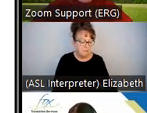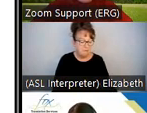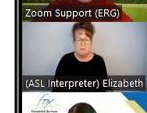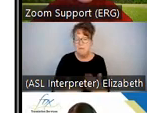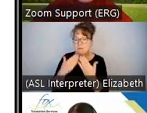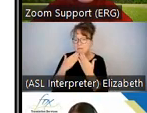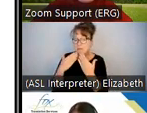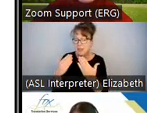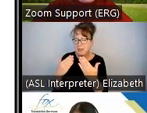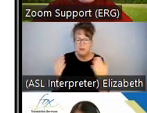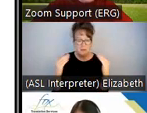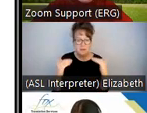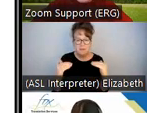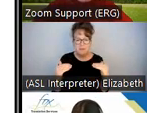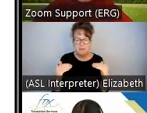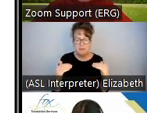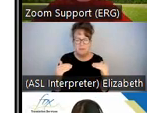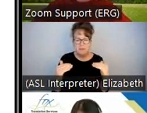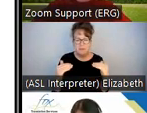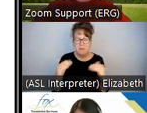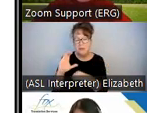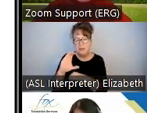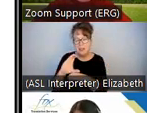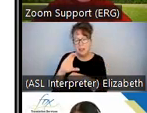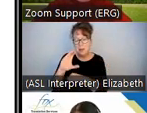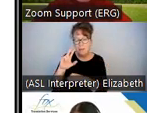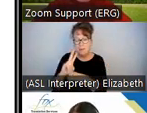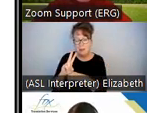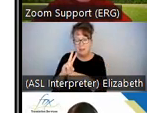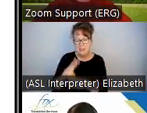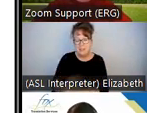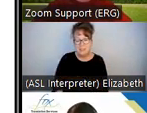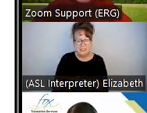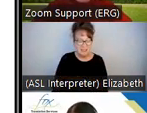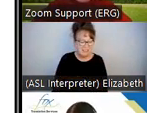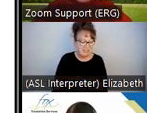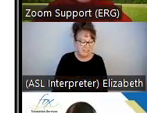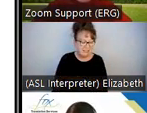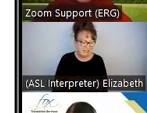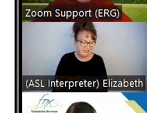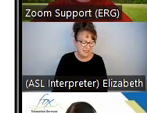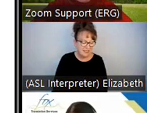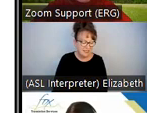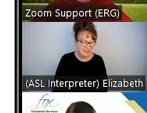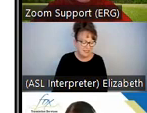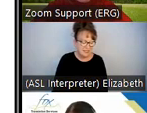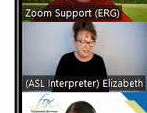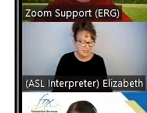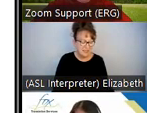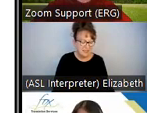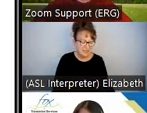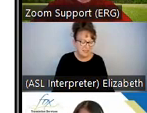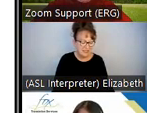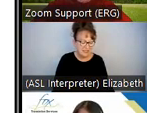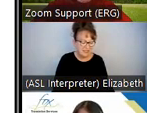principal Okay Gracias Ahora va a ser el creol de cabo verde